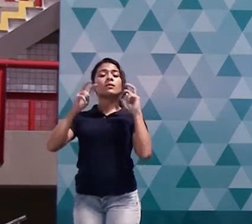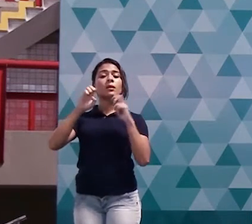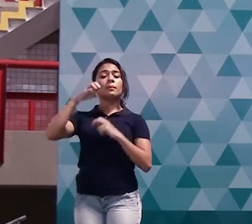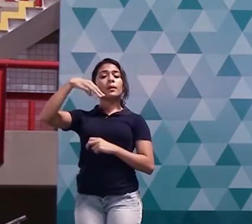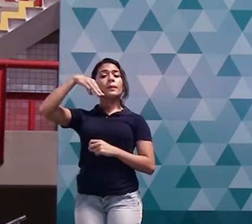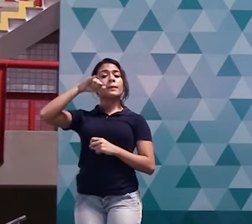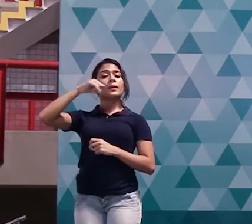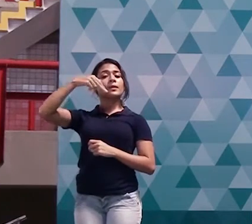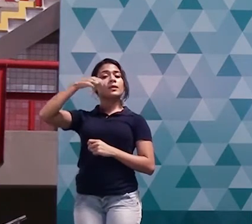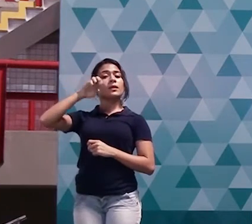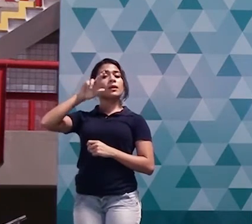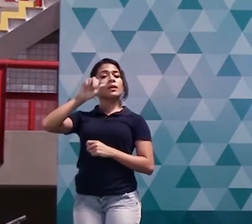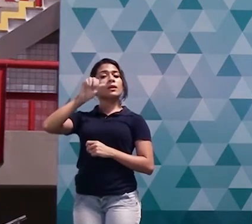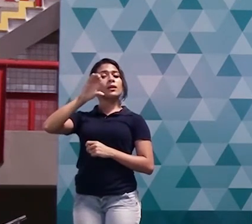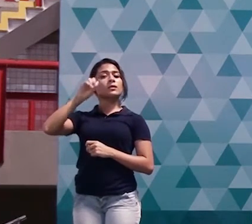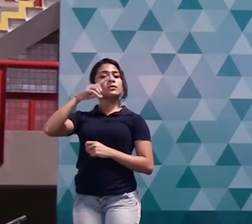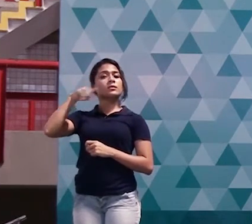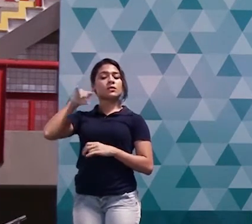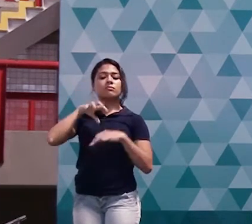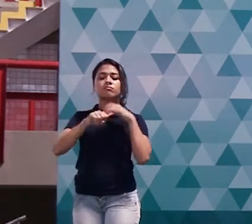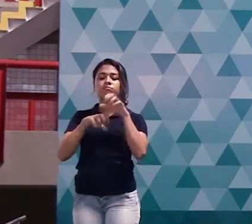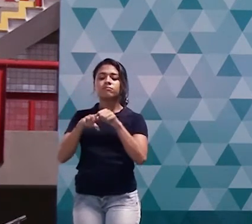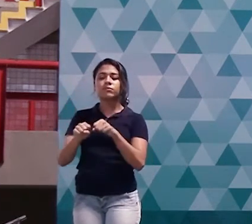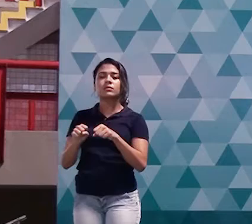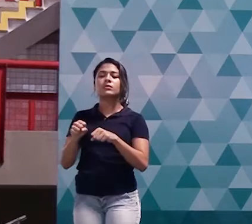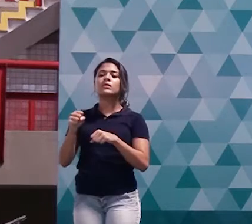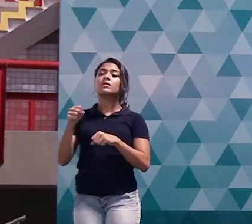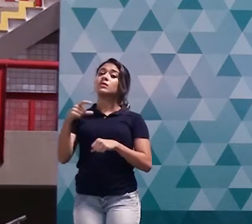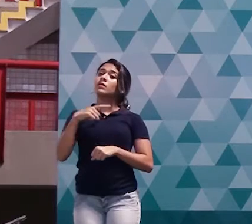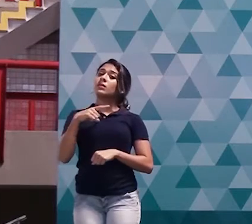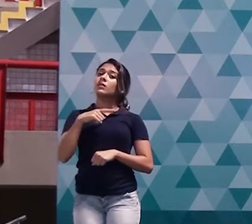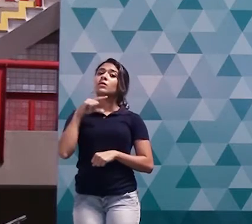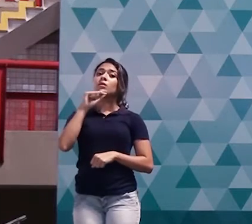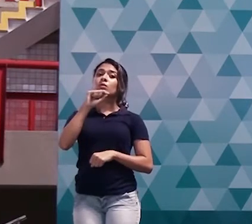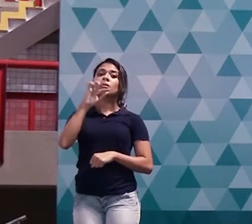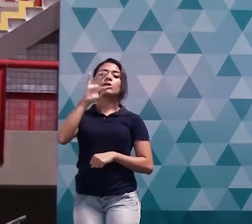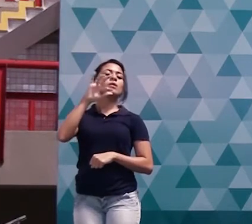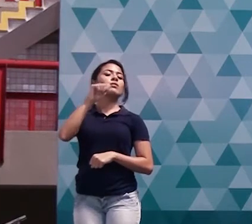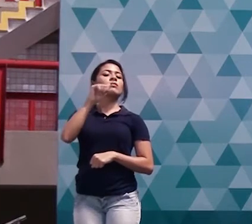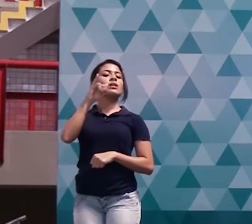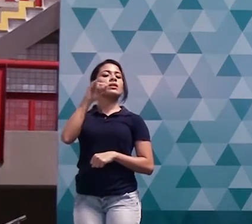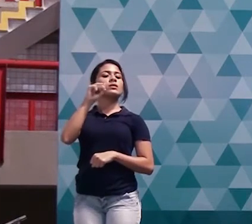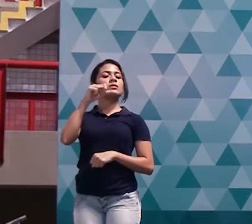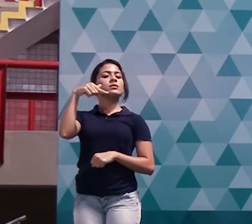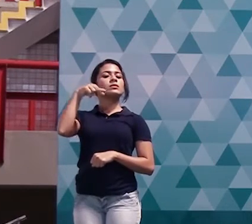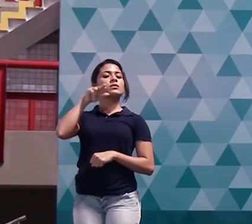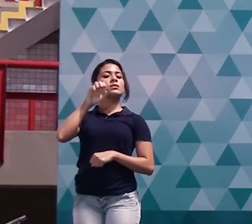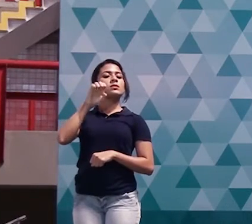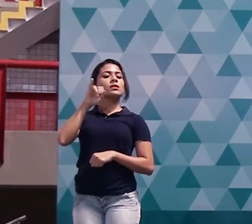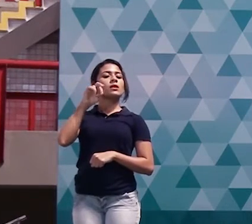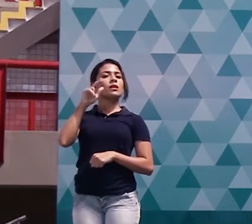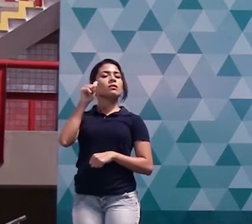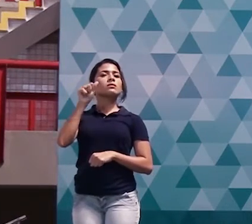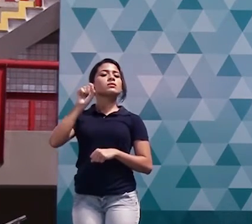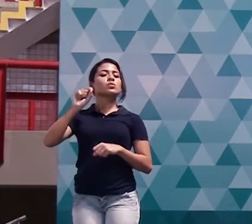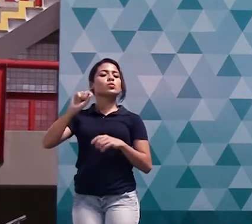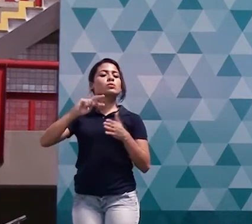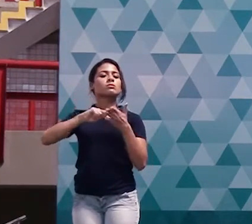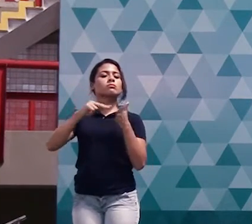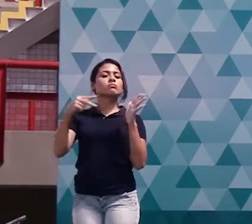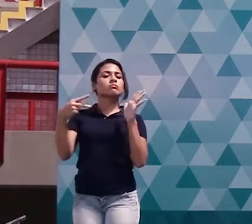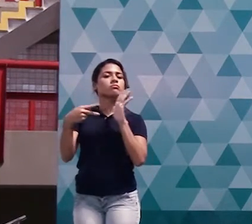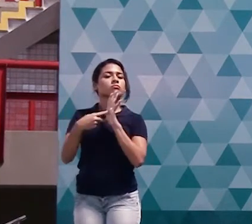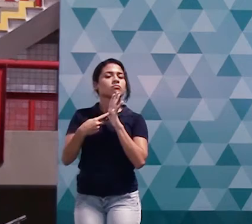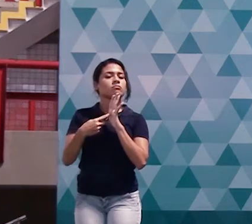durante a mineração, nós tínhamos aqui o que a gente chama de faisqueiras. O que eram as faisqueiras?